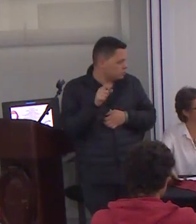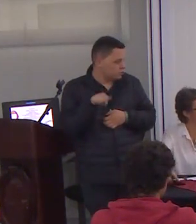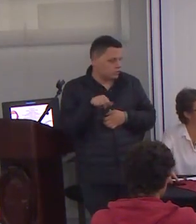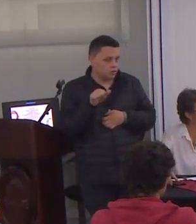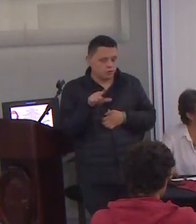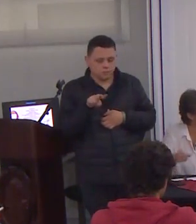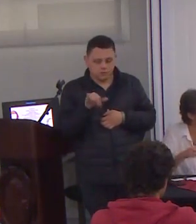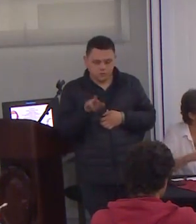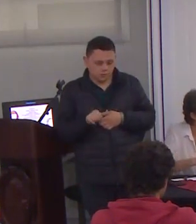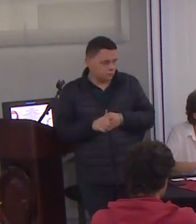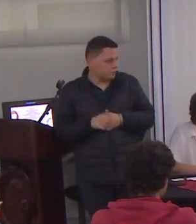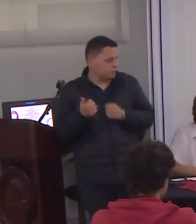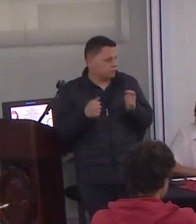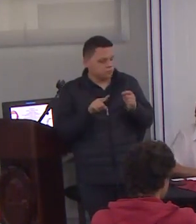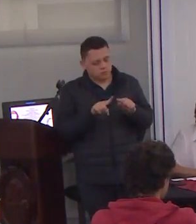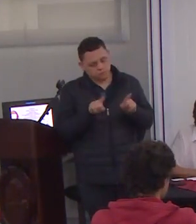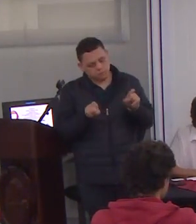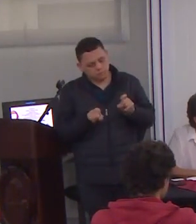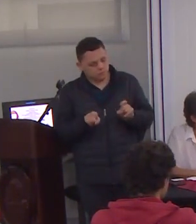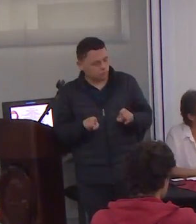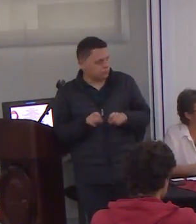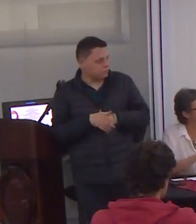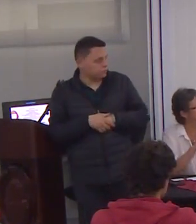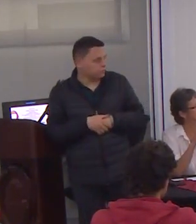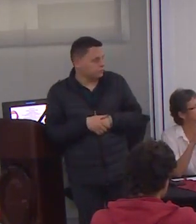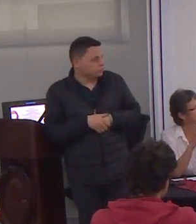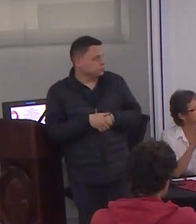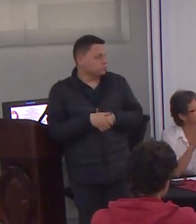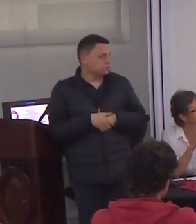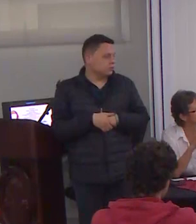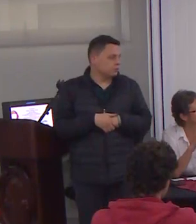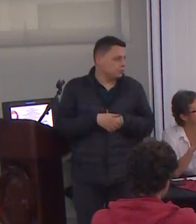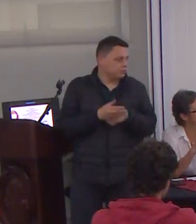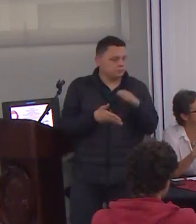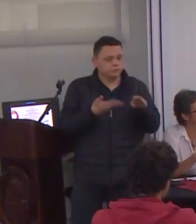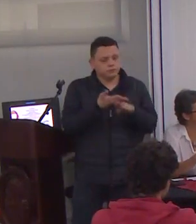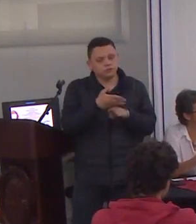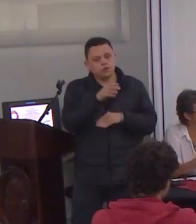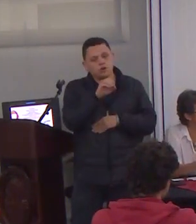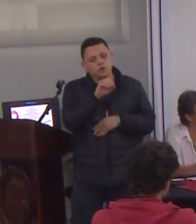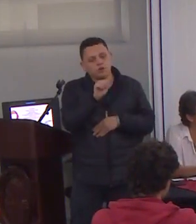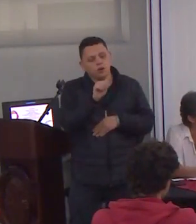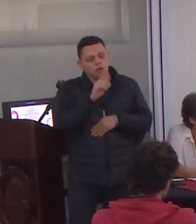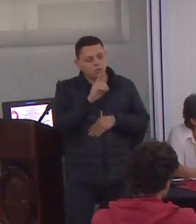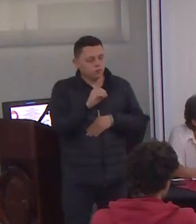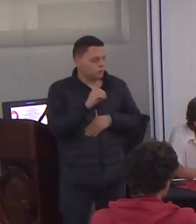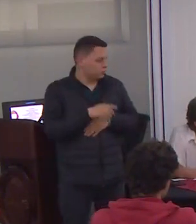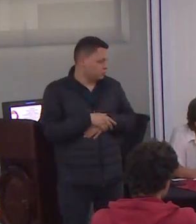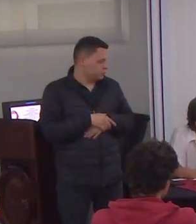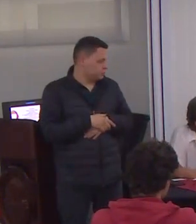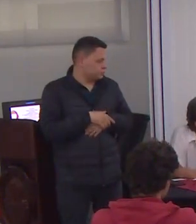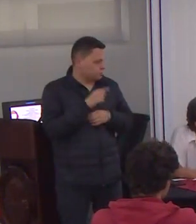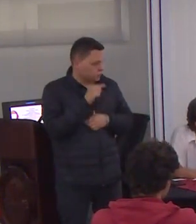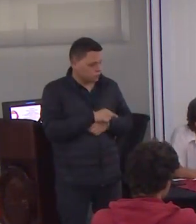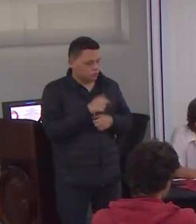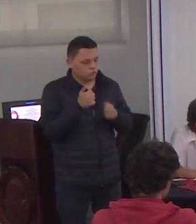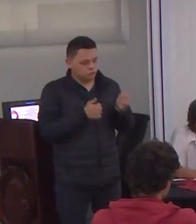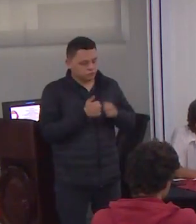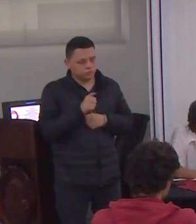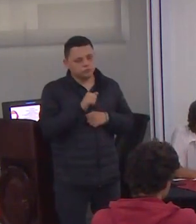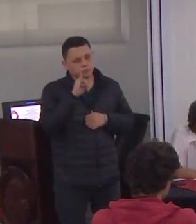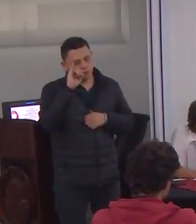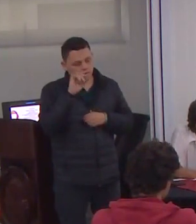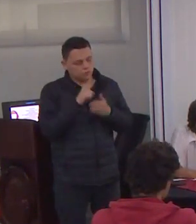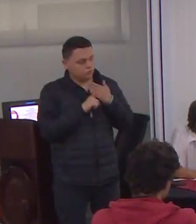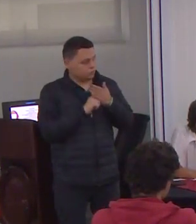la primera parte de la pregunta es la propuesta OAT incluye a la población con trastorno al